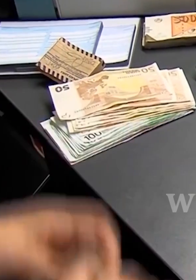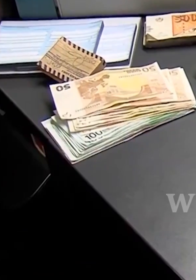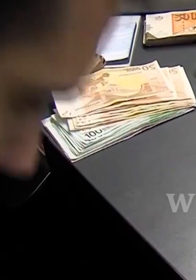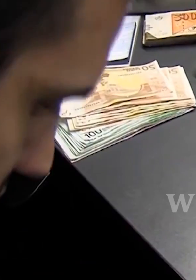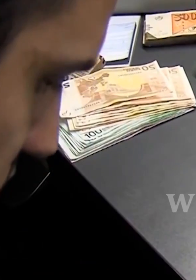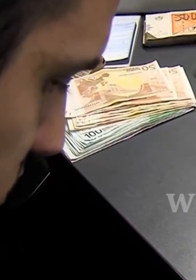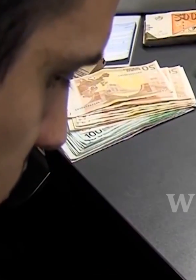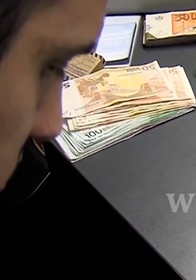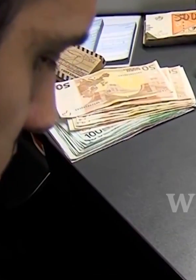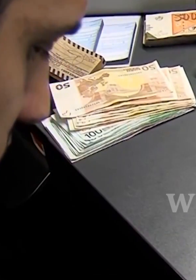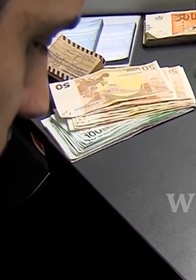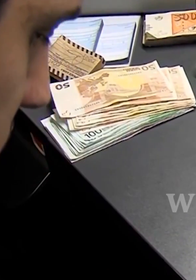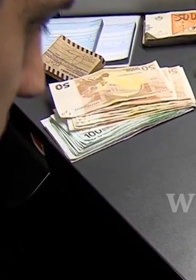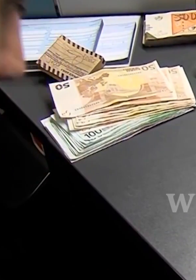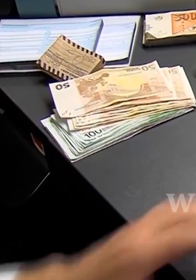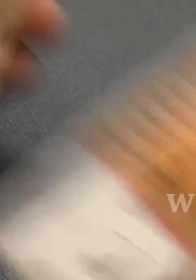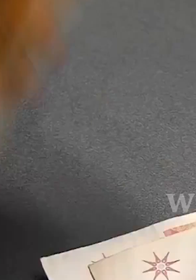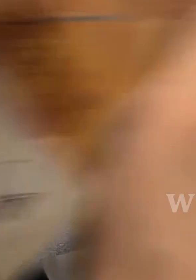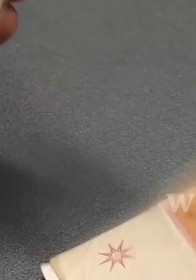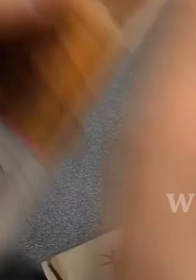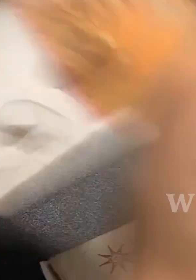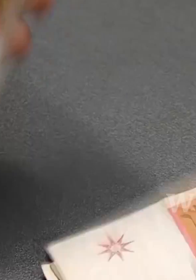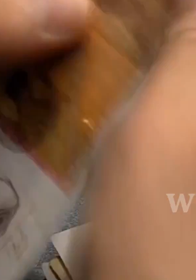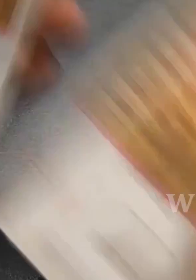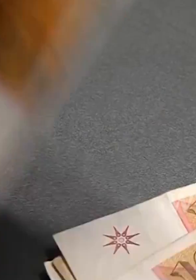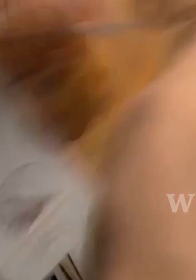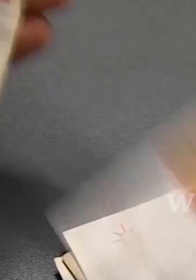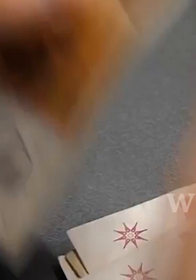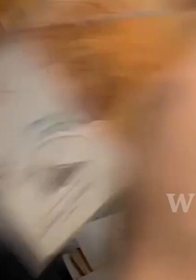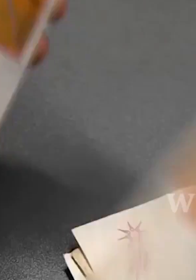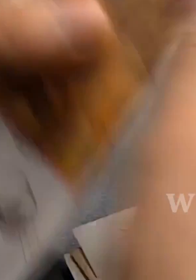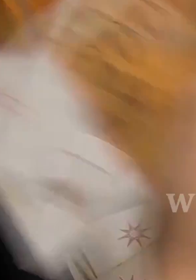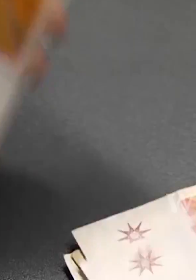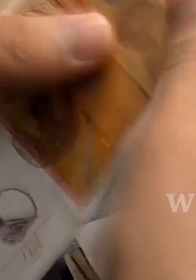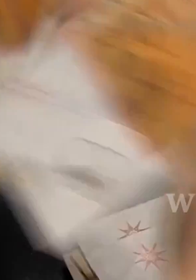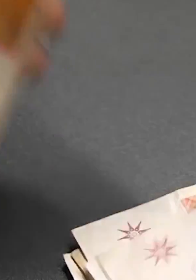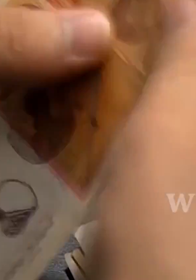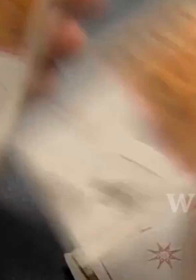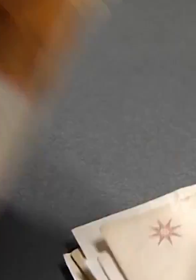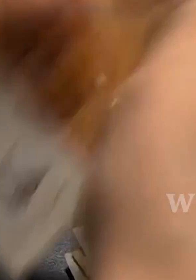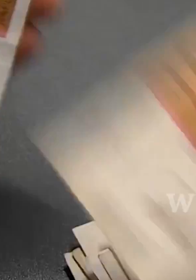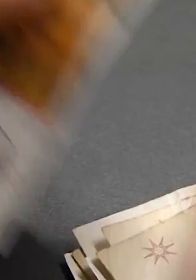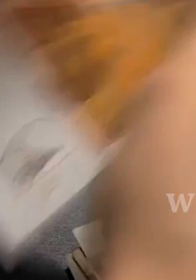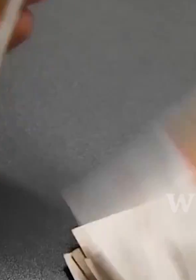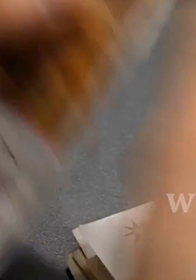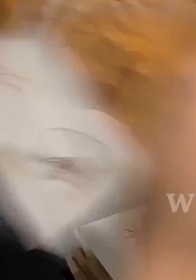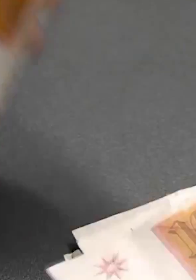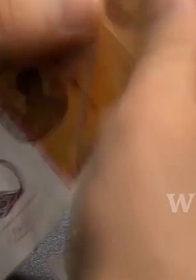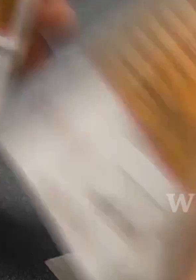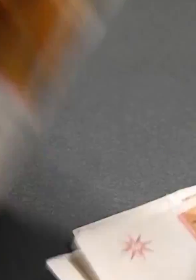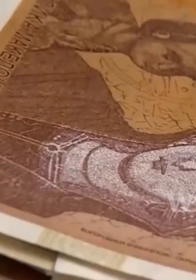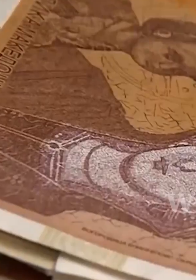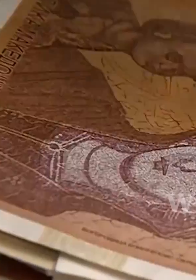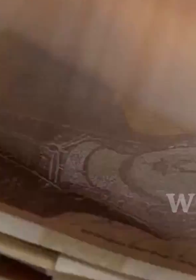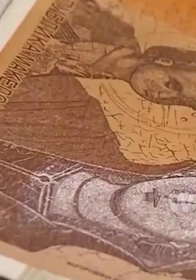që nëse ka qenë i angazhuar me orar të plotë të punës, do të marrë 14.500 denar, ndërsa do të marrë shumë